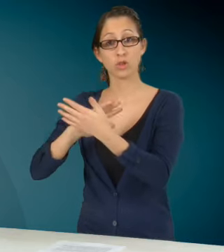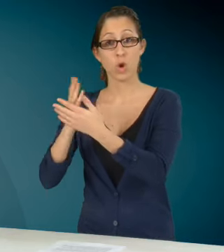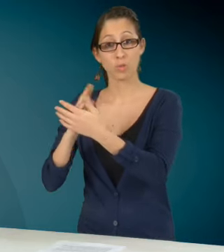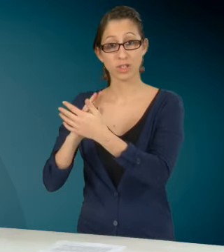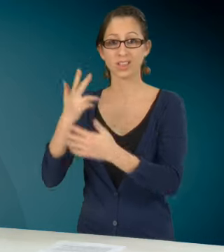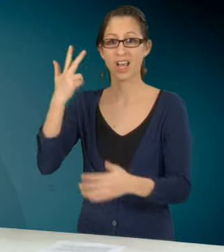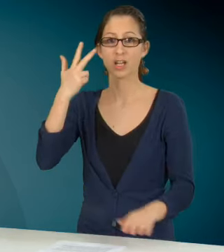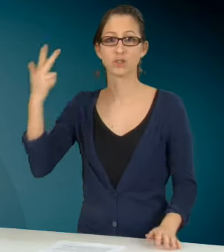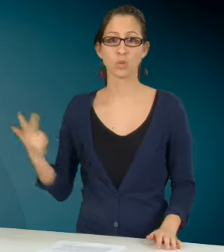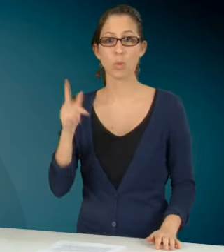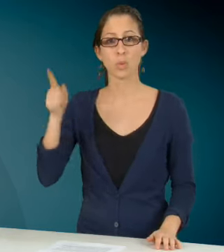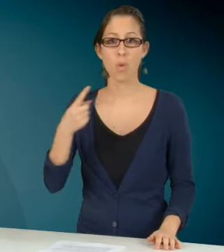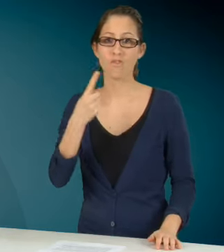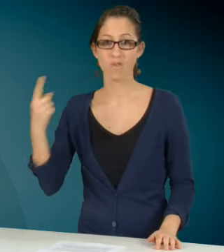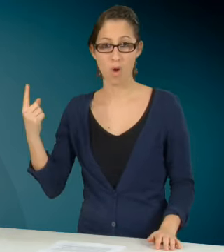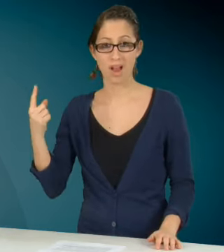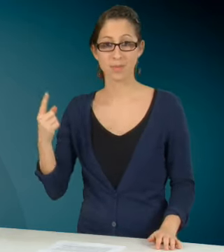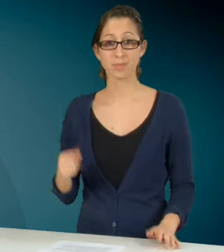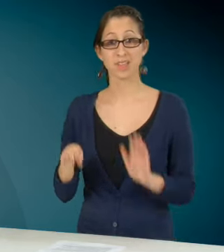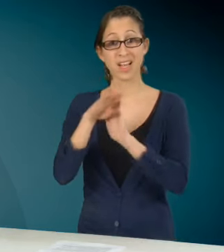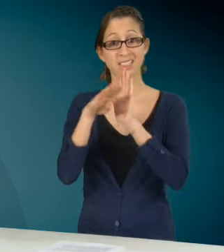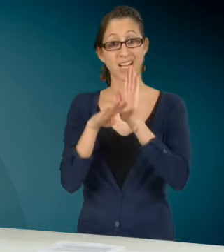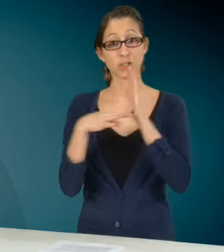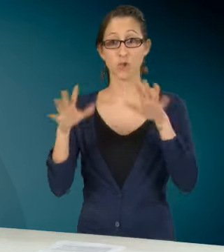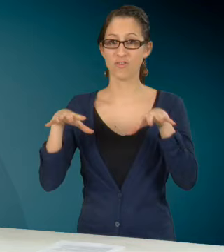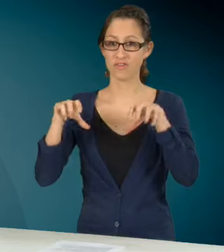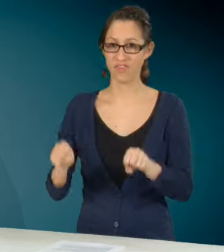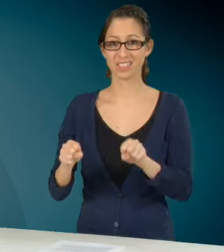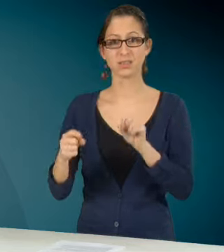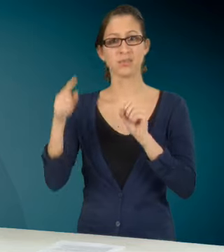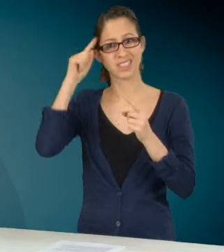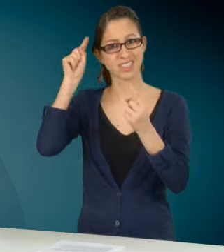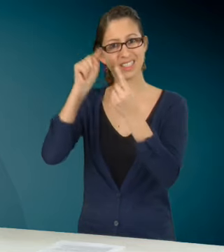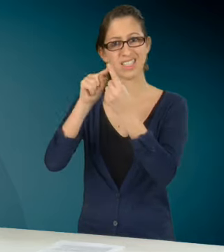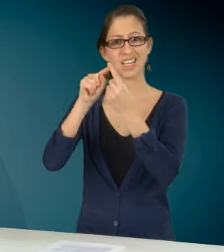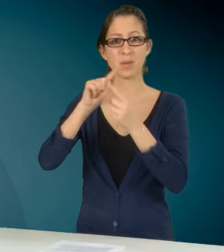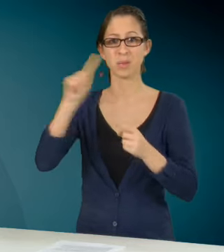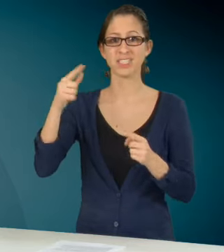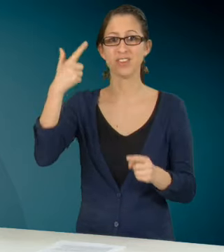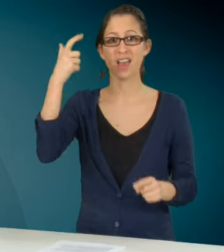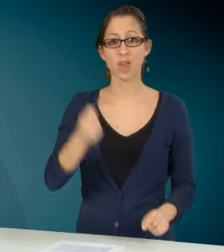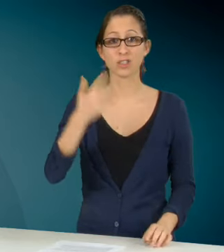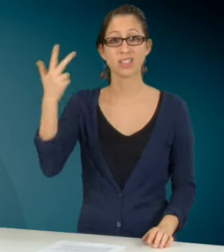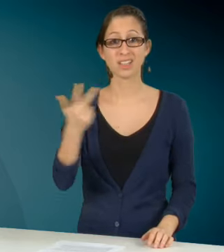mit audiodeskription und gebärdensprachdolmetscherin ausgestrahlt wird das gesetz fest dass bis im jahr